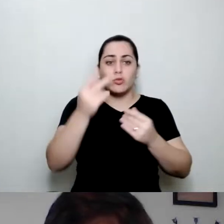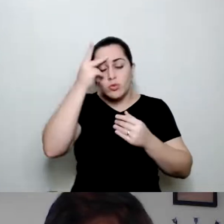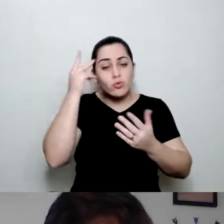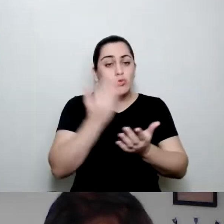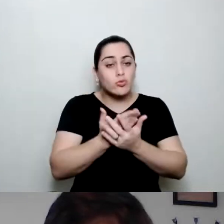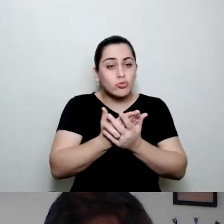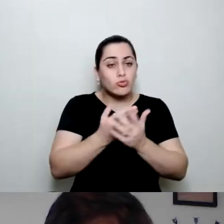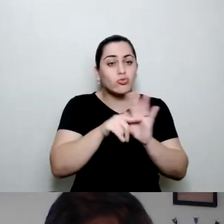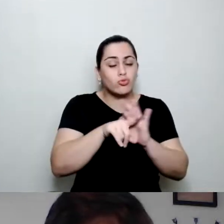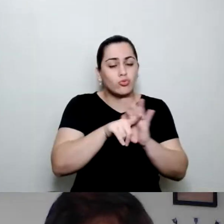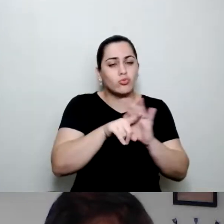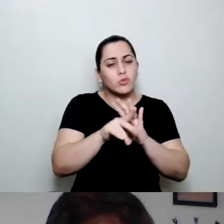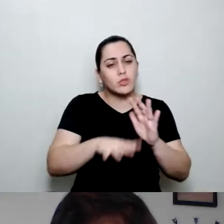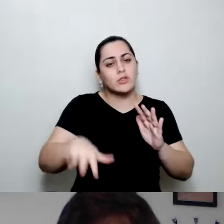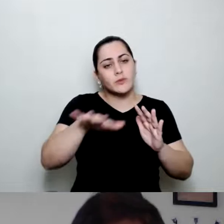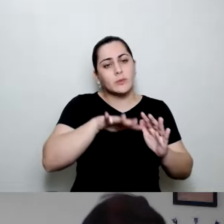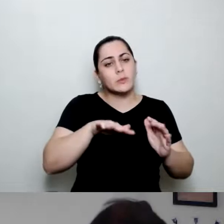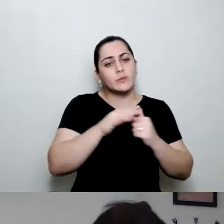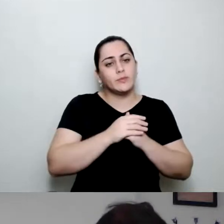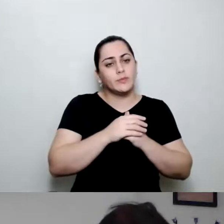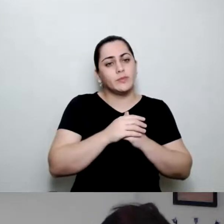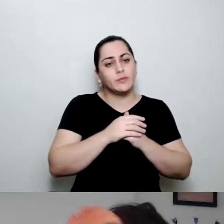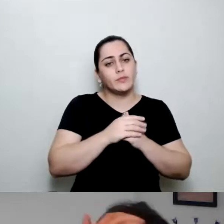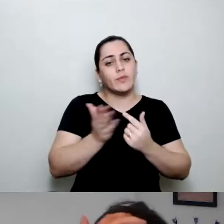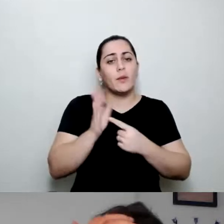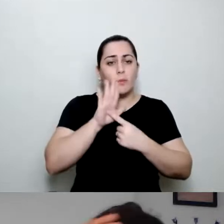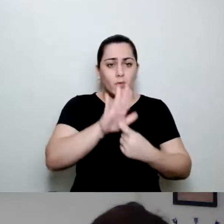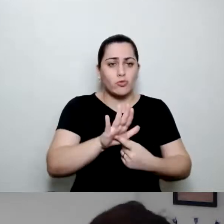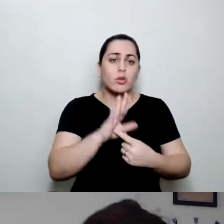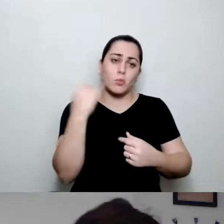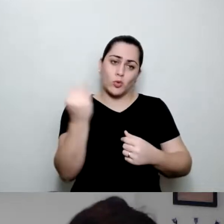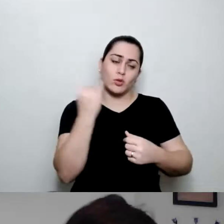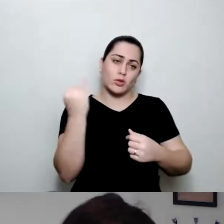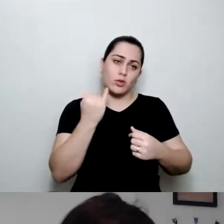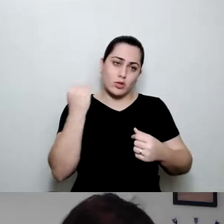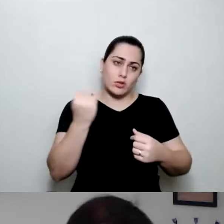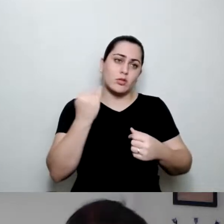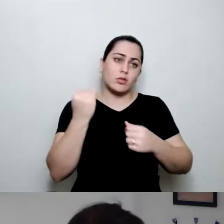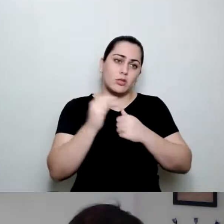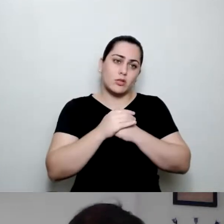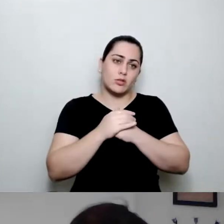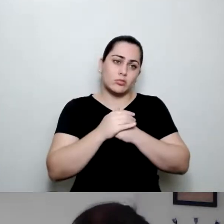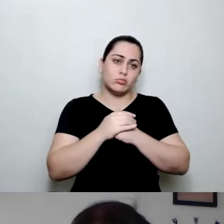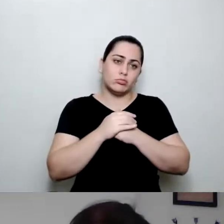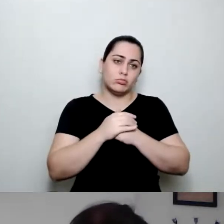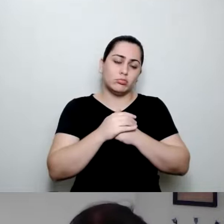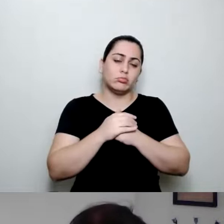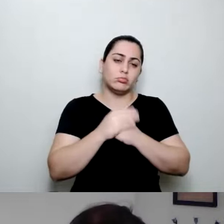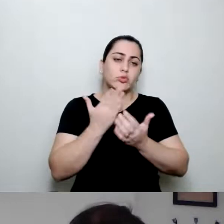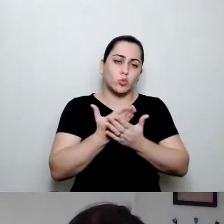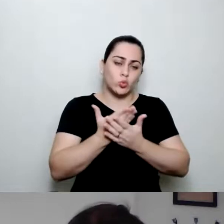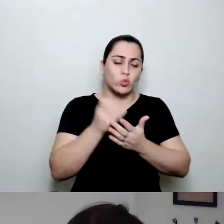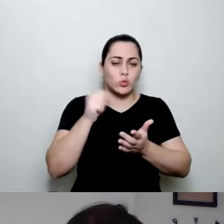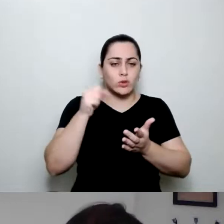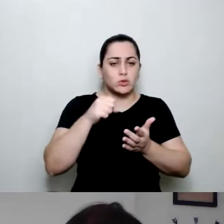e que mostram a relevância desse estudo. Eu acho que